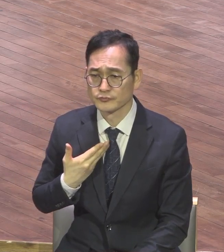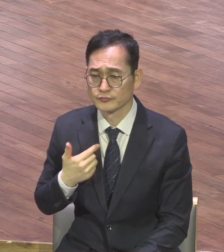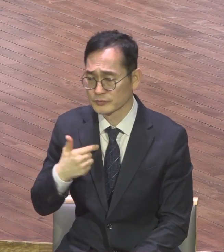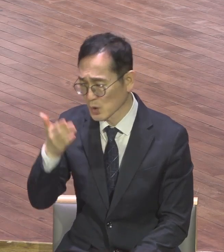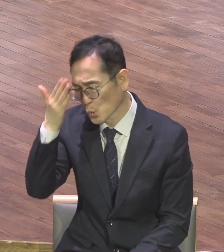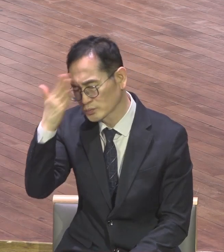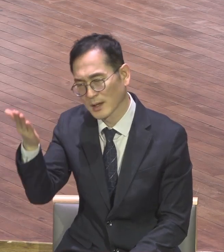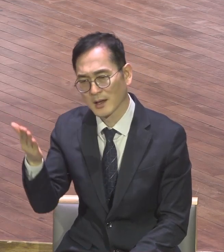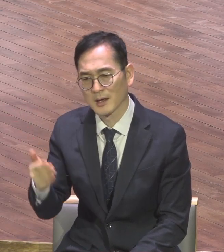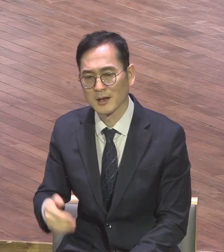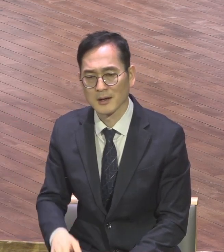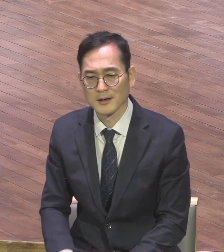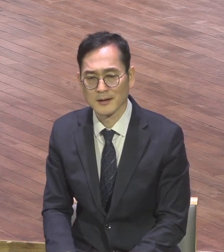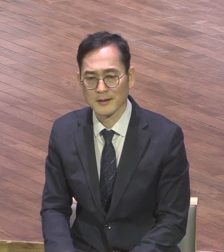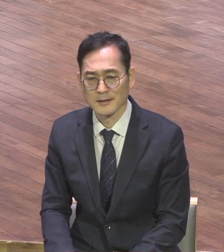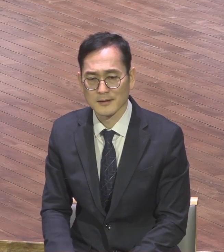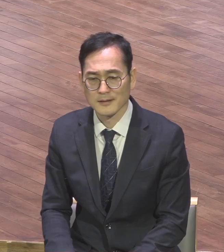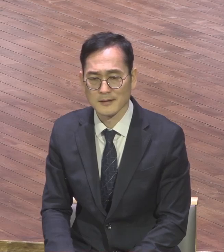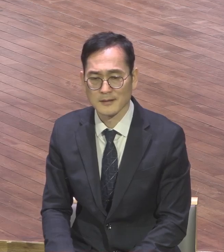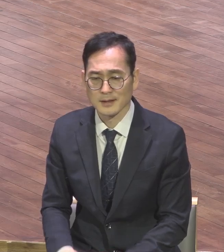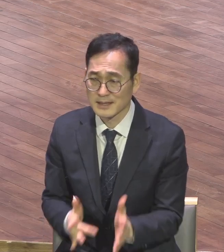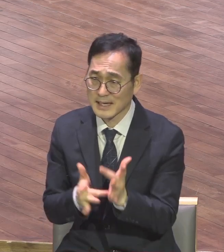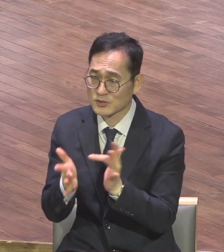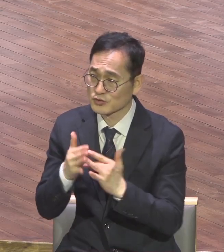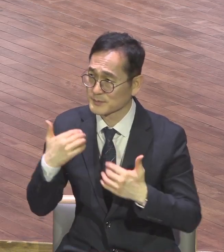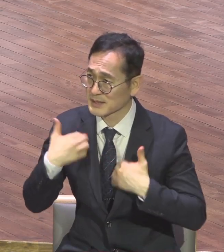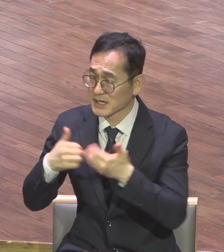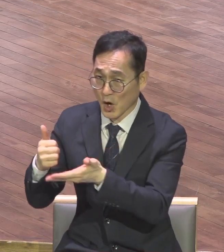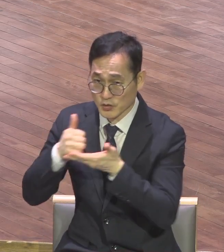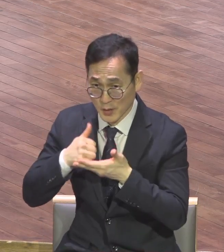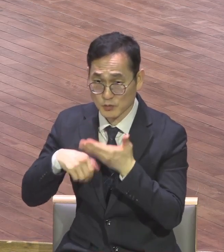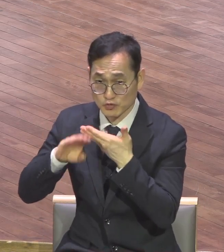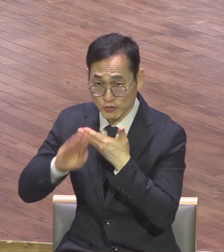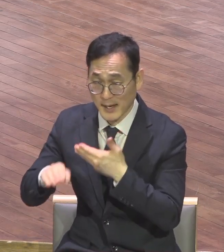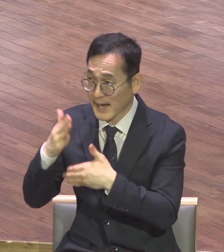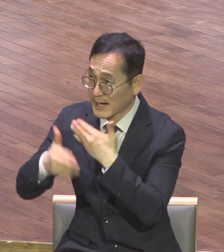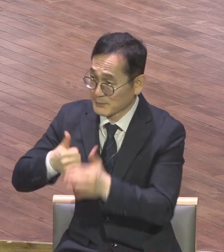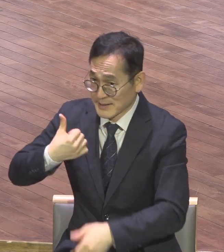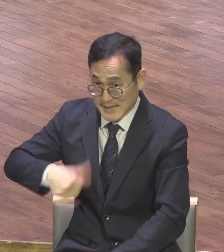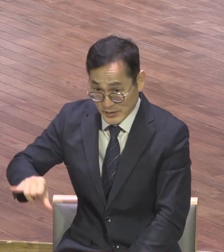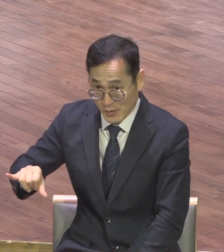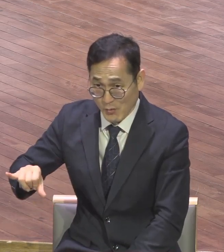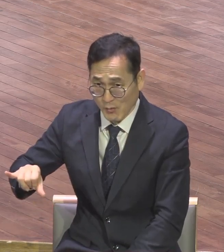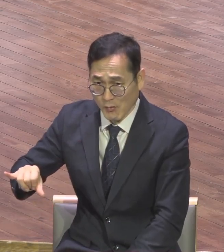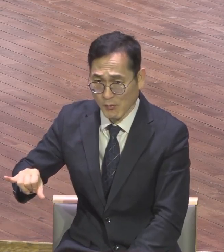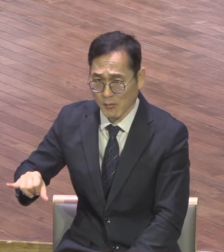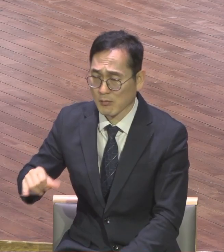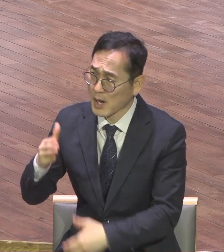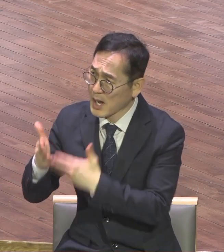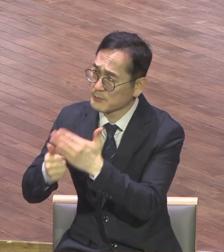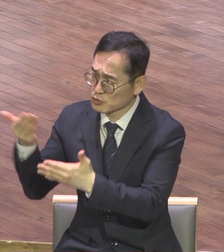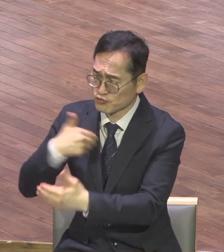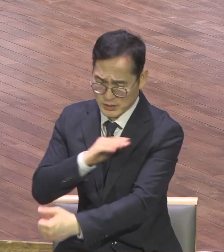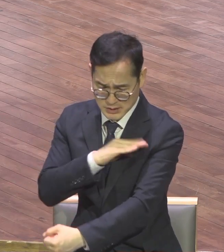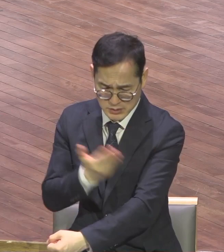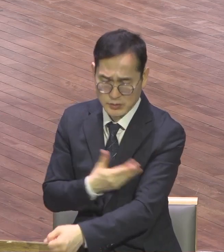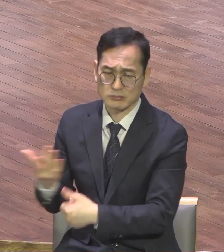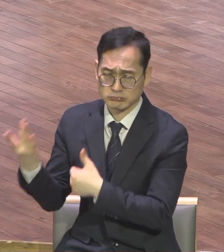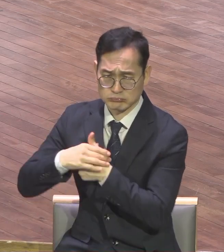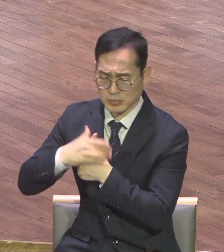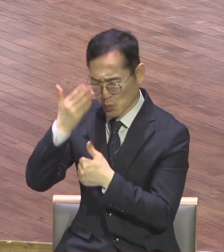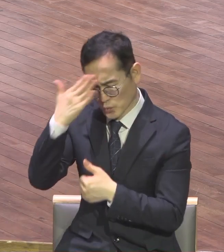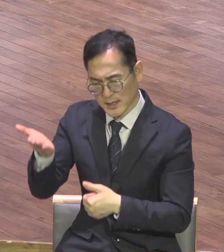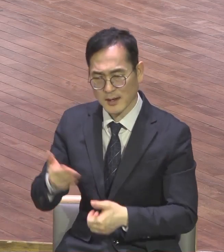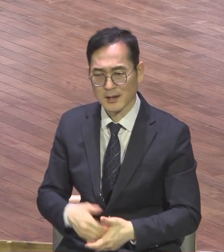내가 신분이 그렇기 때문에 권세도 주어지는 것이라고. 하나님의 자녀의 신분과 권세 이거 가지고 사용하셨어.